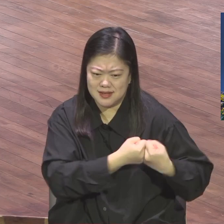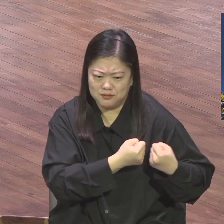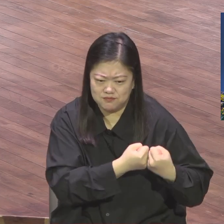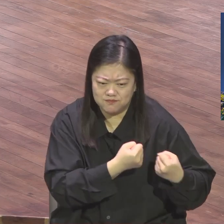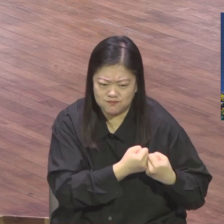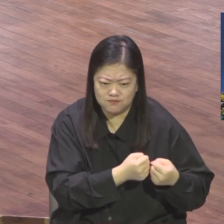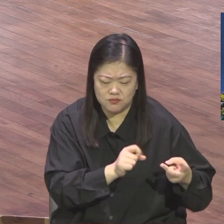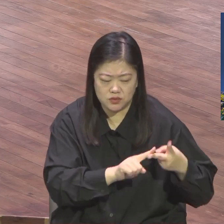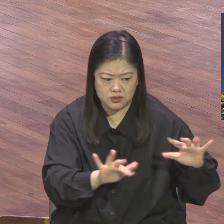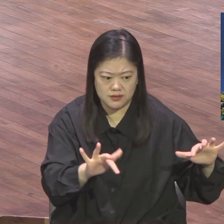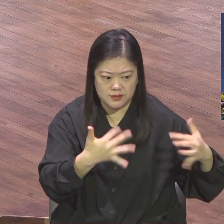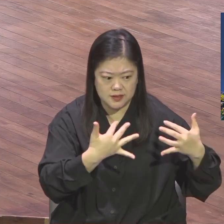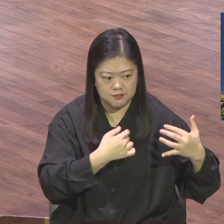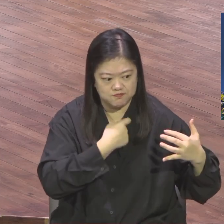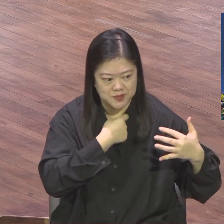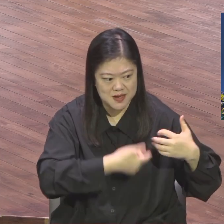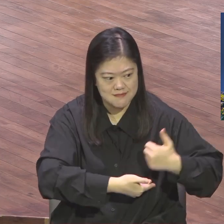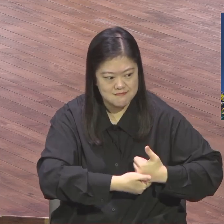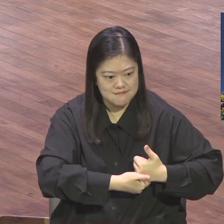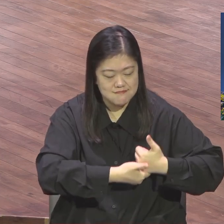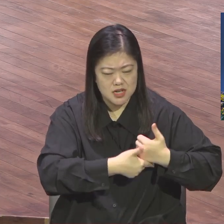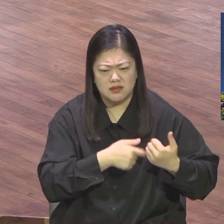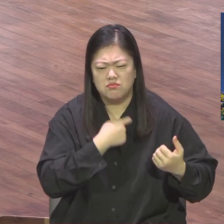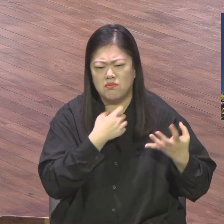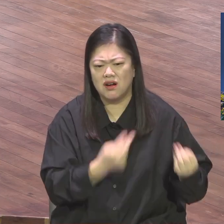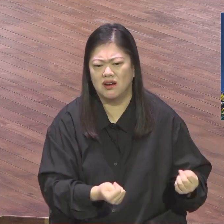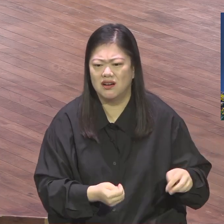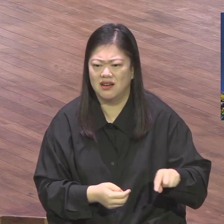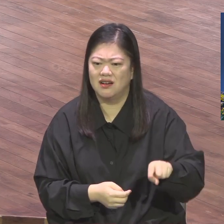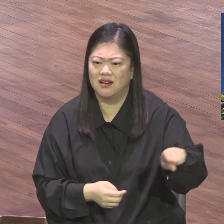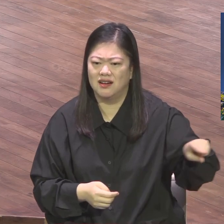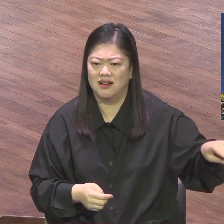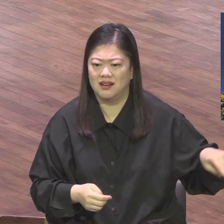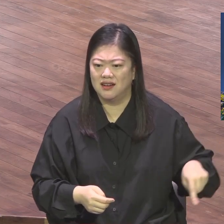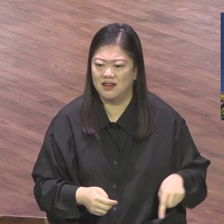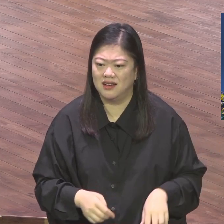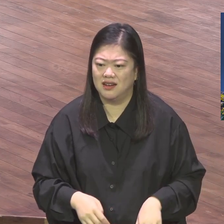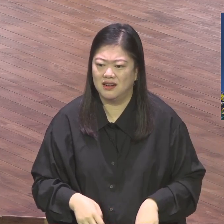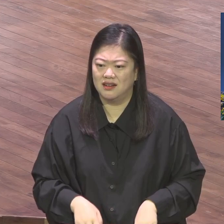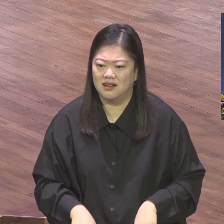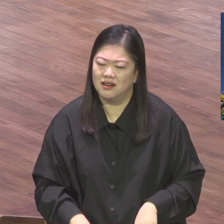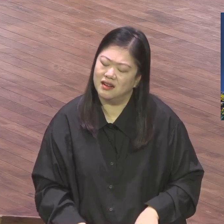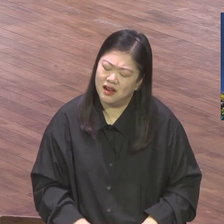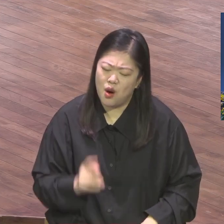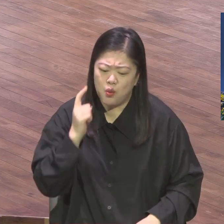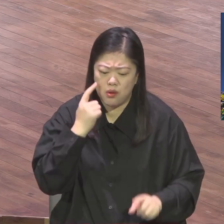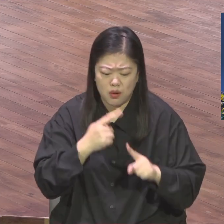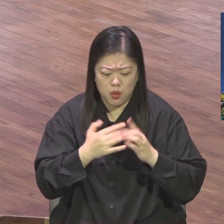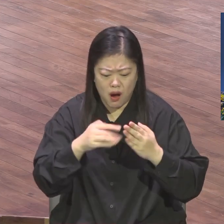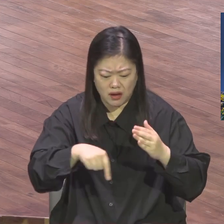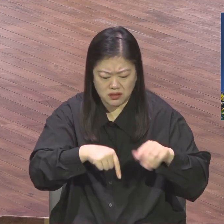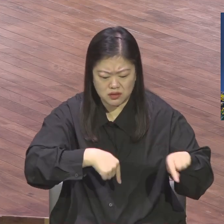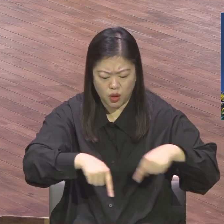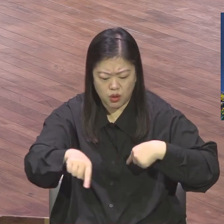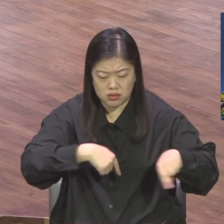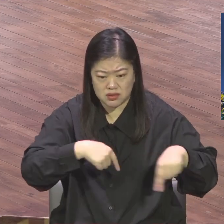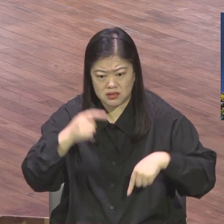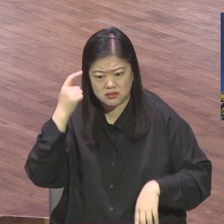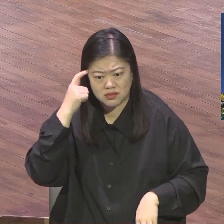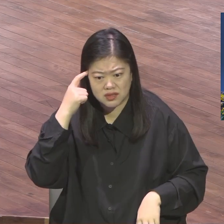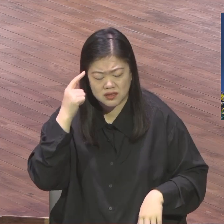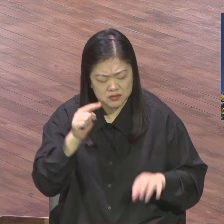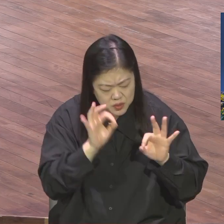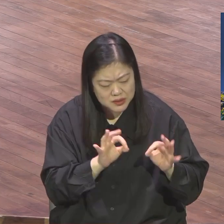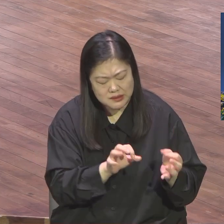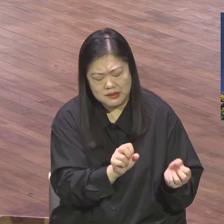없어요. 하나님 관심이 없고 그냥 사람들의 반응에 대해서. 그래서 사단 난장판이요.